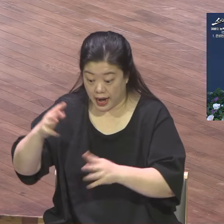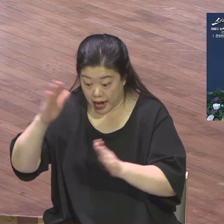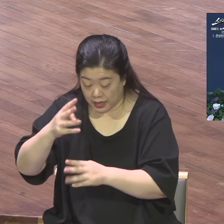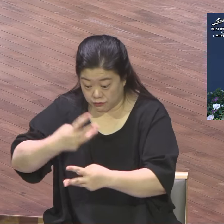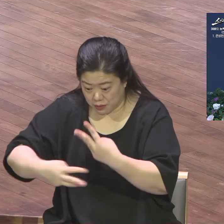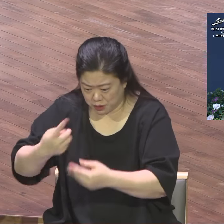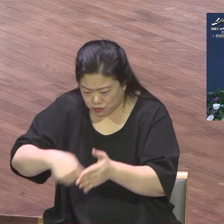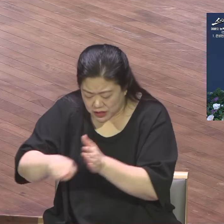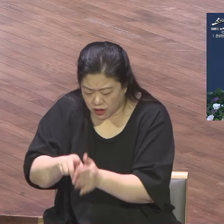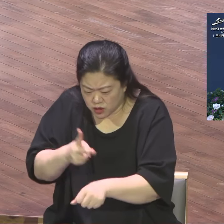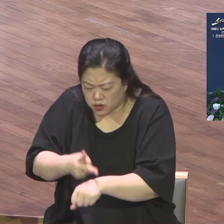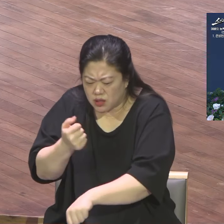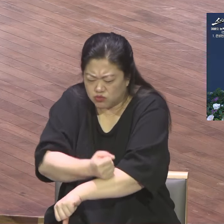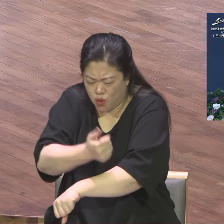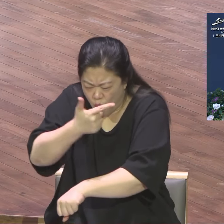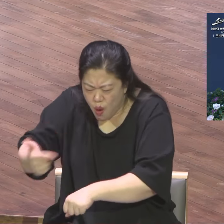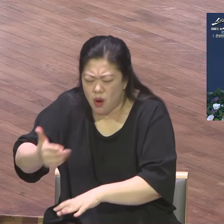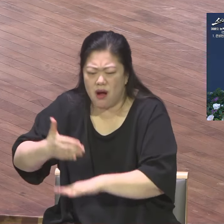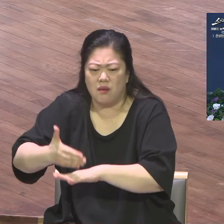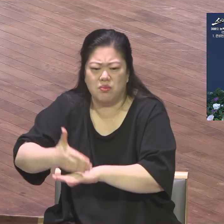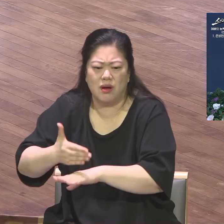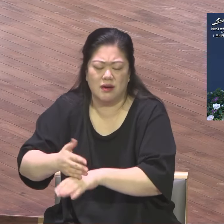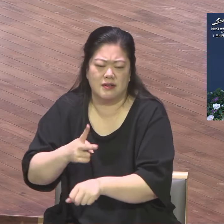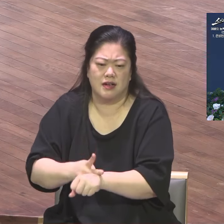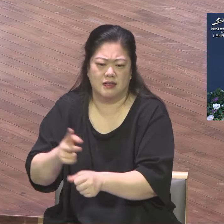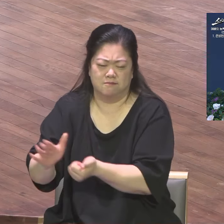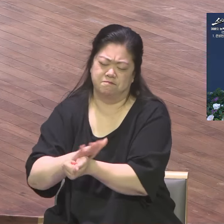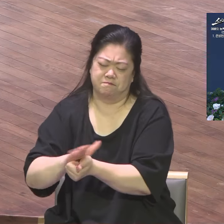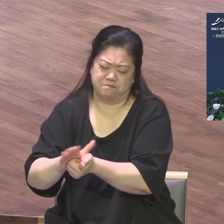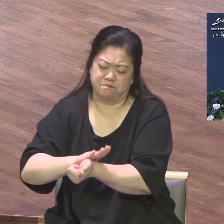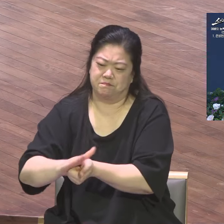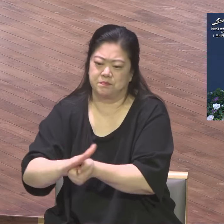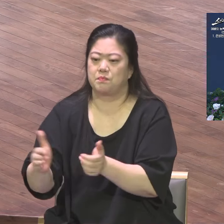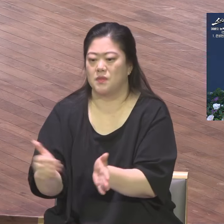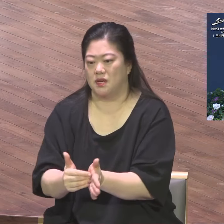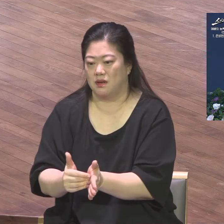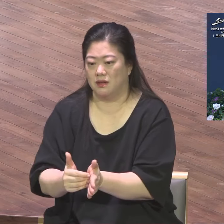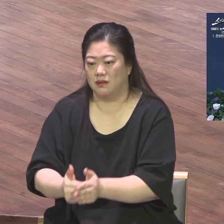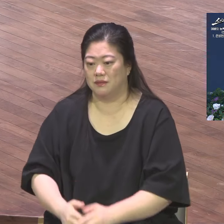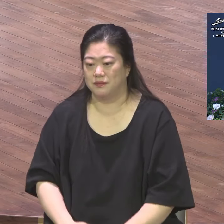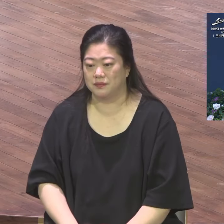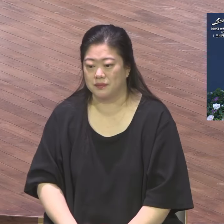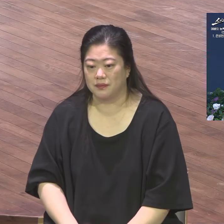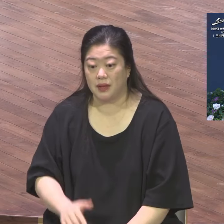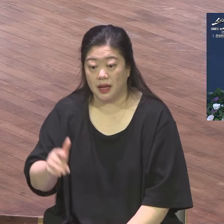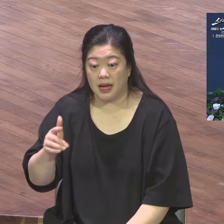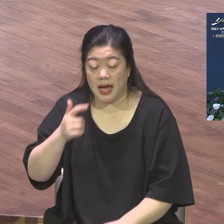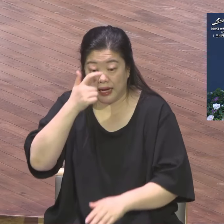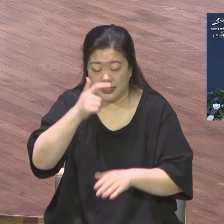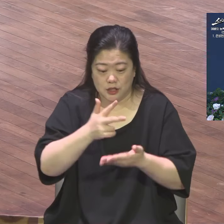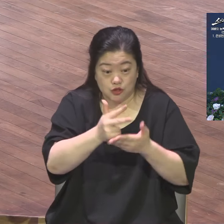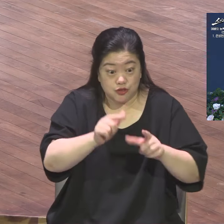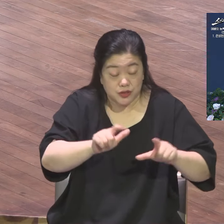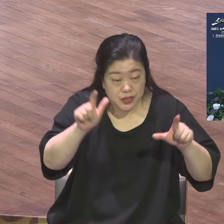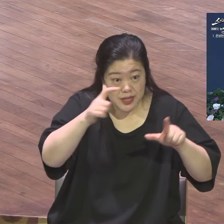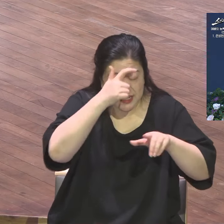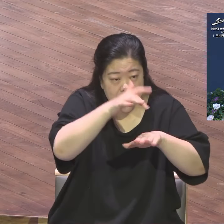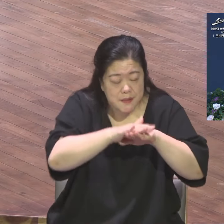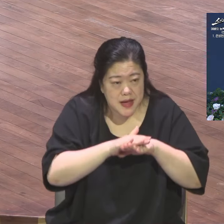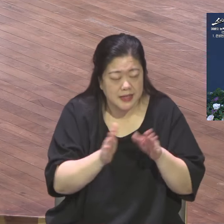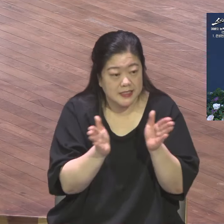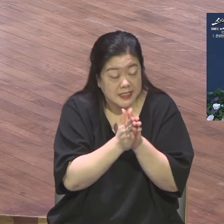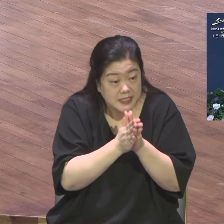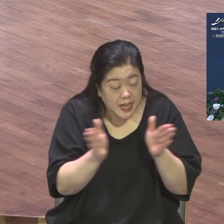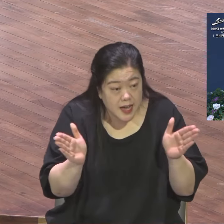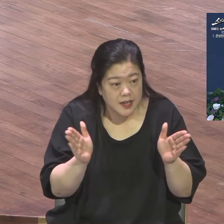미션이에요. 애들이 매일 오늘의 말씀, 오늘의 기도, 오늘의 전도 하루를 시작하기 전에 말씀부터 하나님 말씀부터 먼저 보고 학교